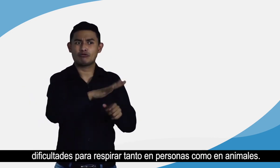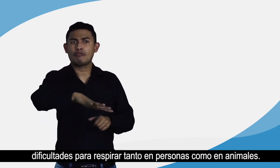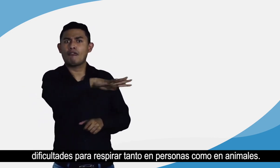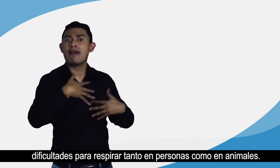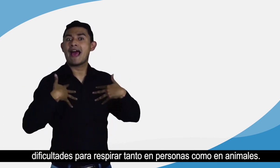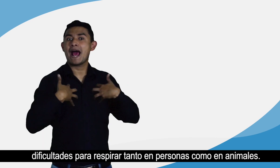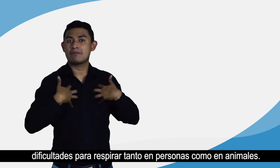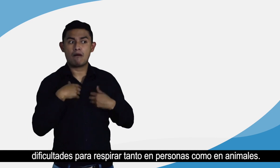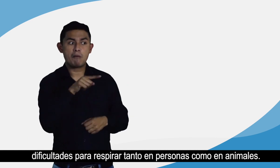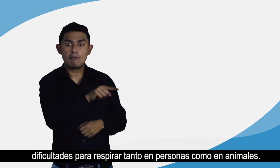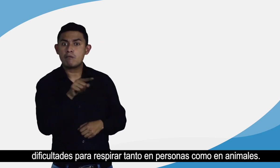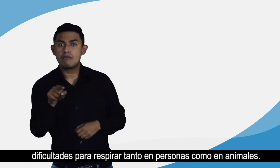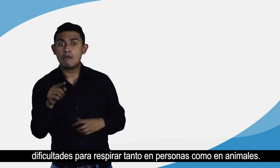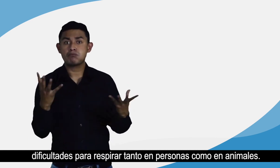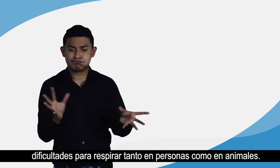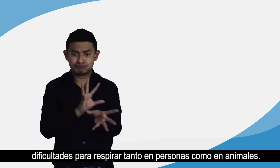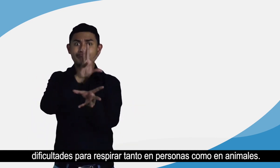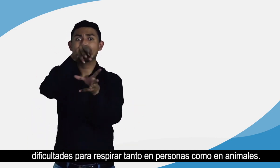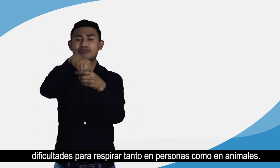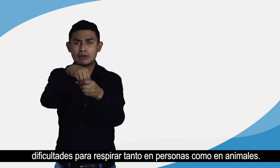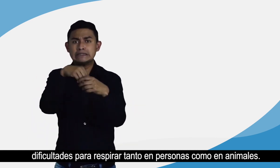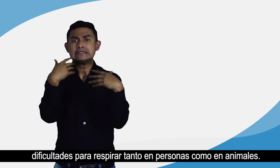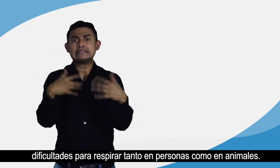dificultades para respirar, tanto en personas como en animales.